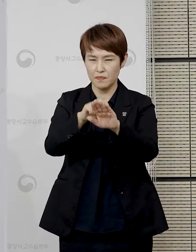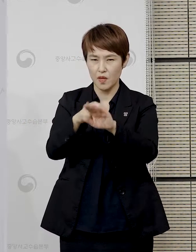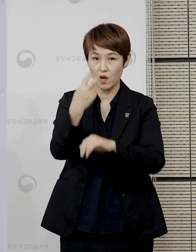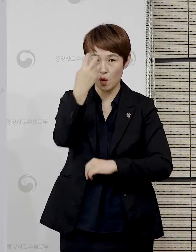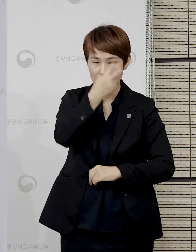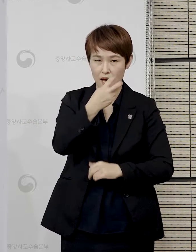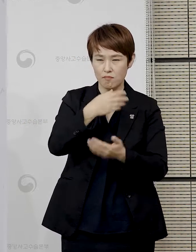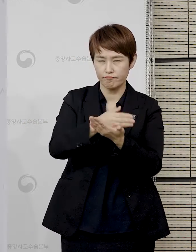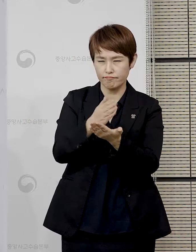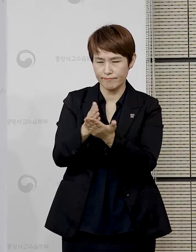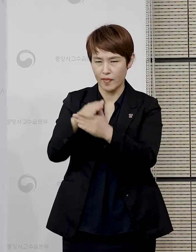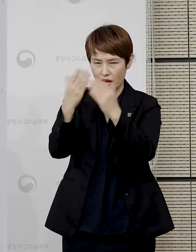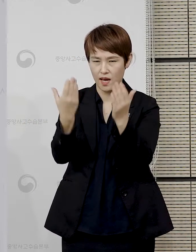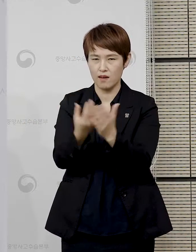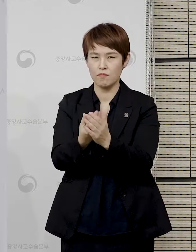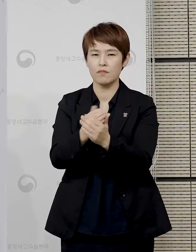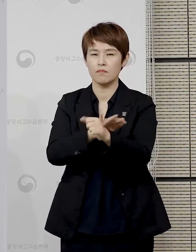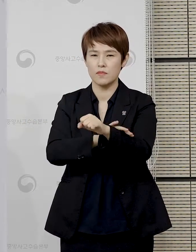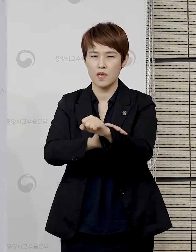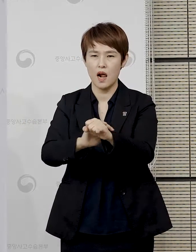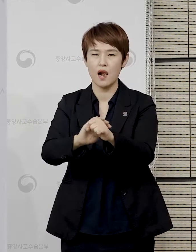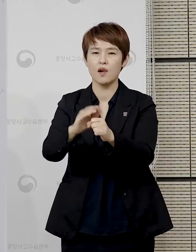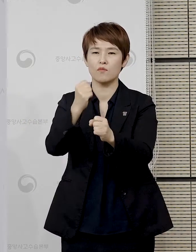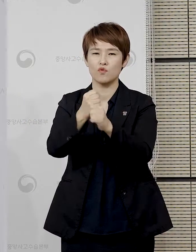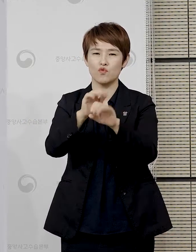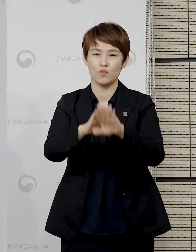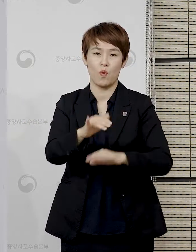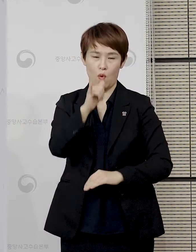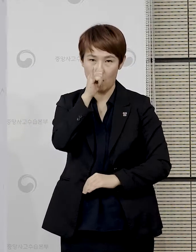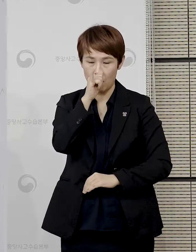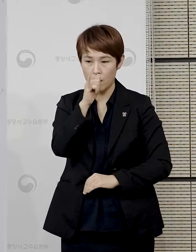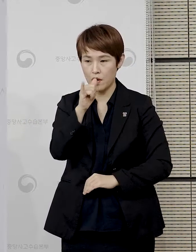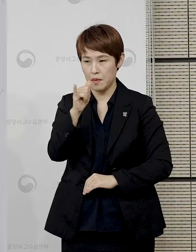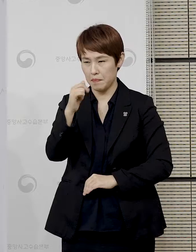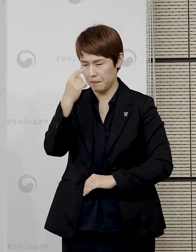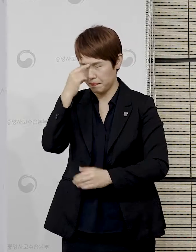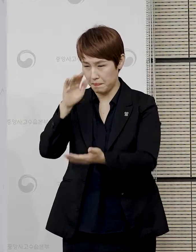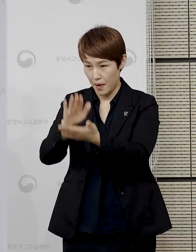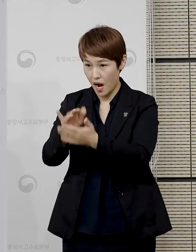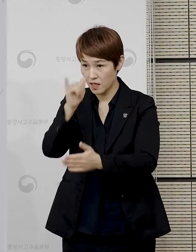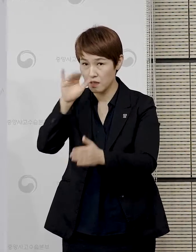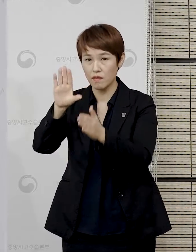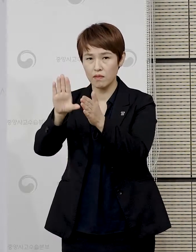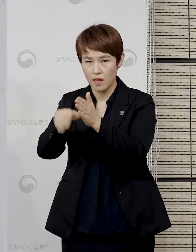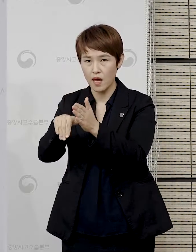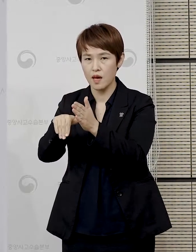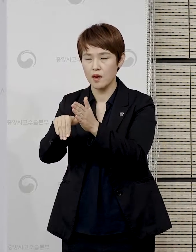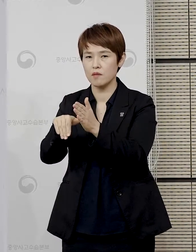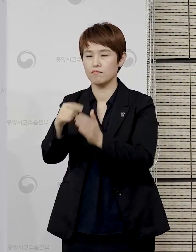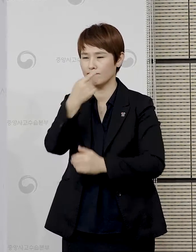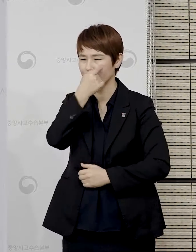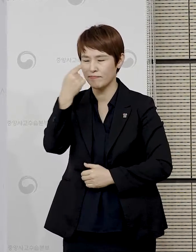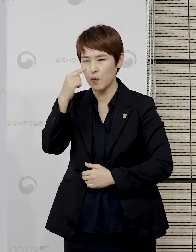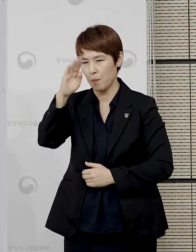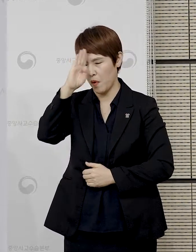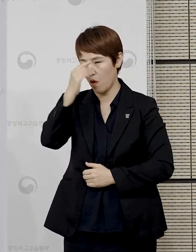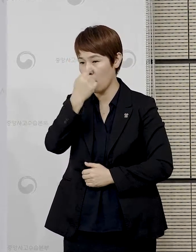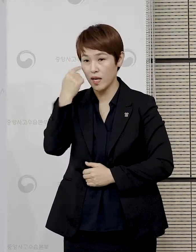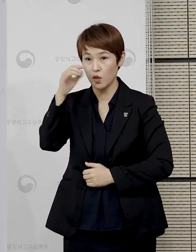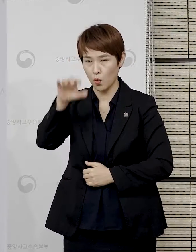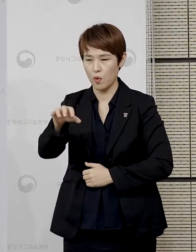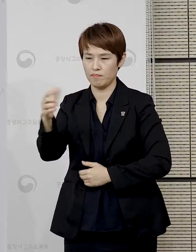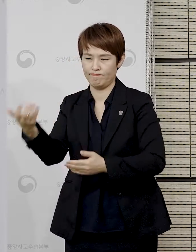3종의 역량을 모두 갖추고 있어서 증상이 있는 경우에는 선별진료소로 옮겨져